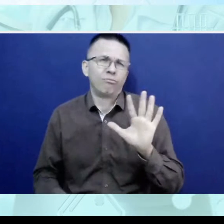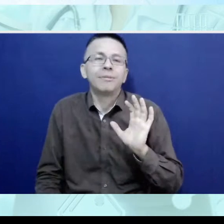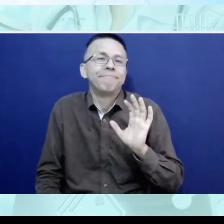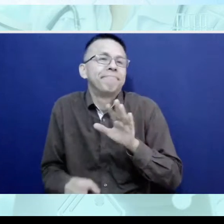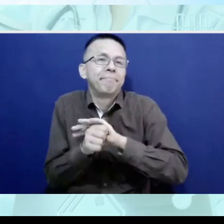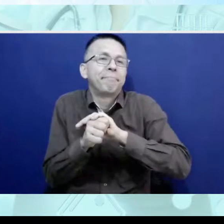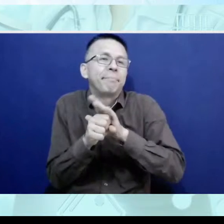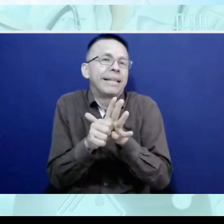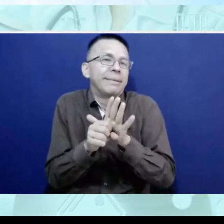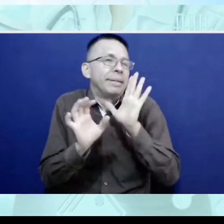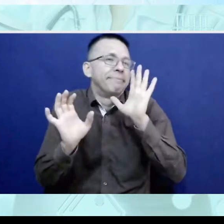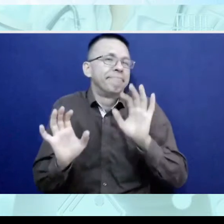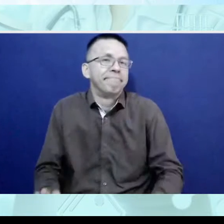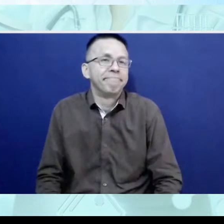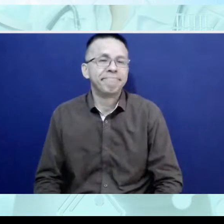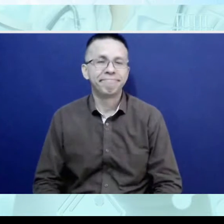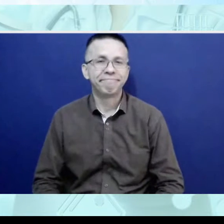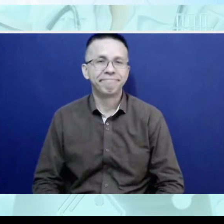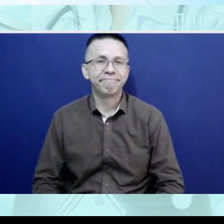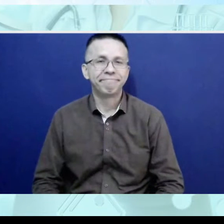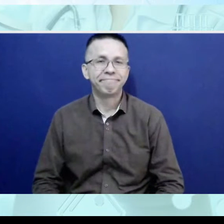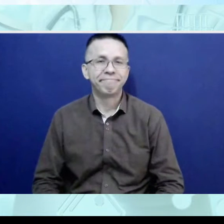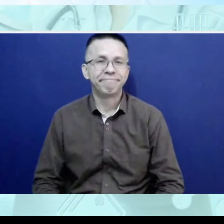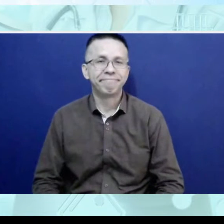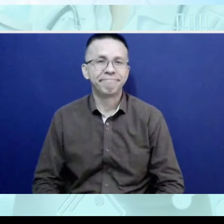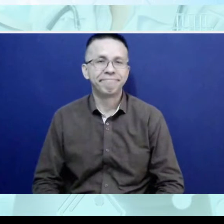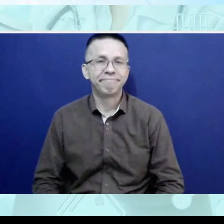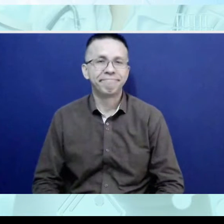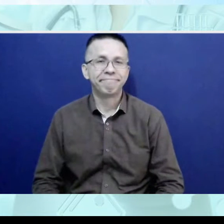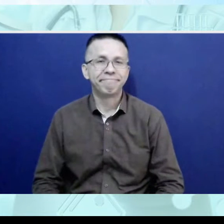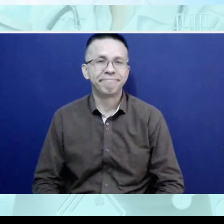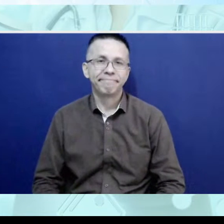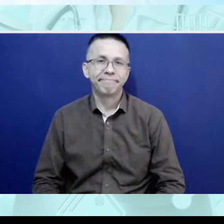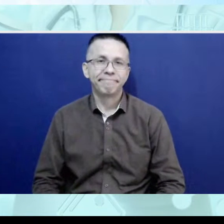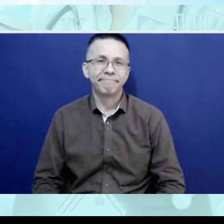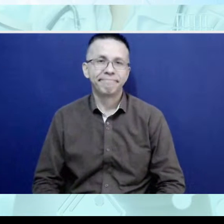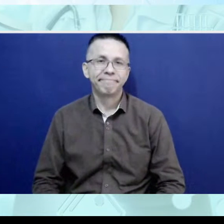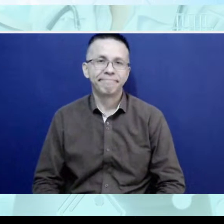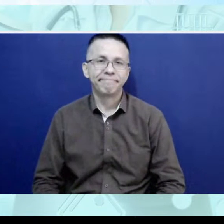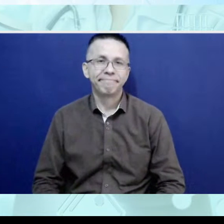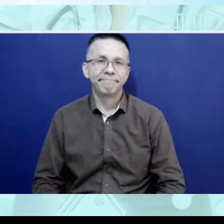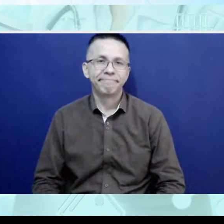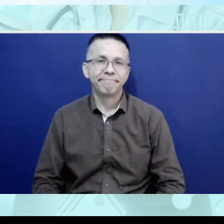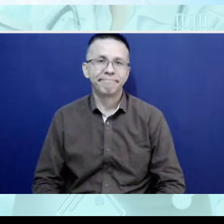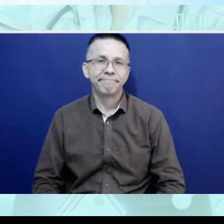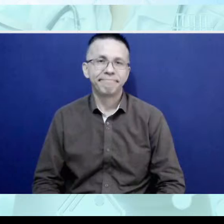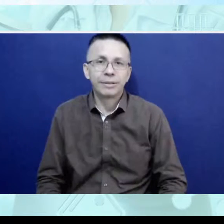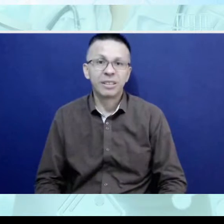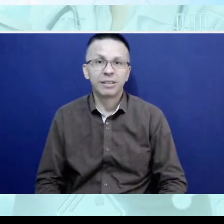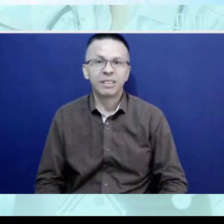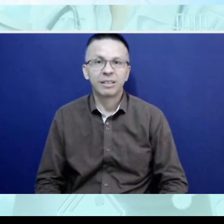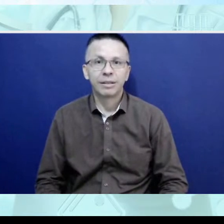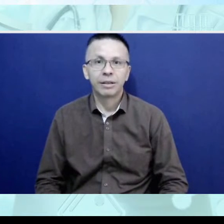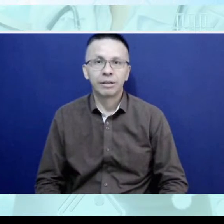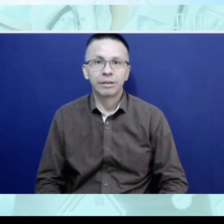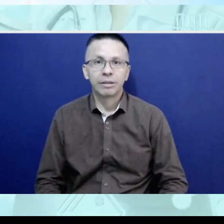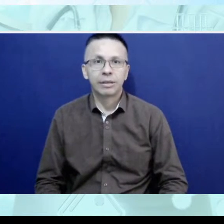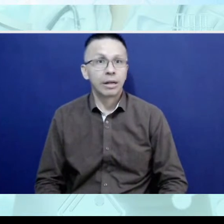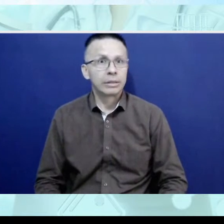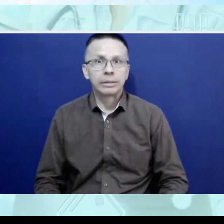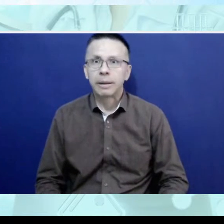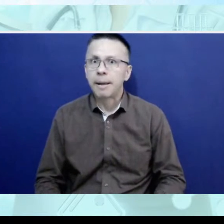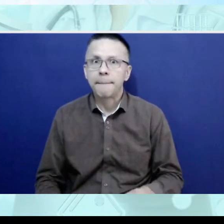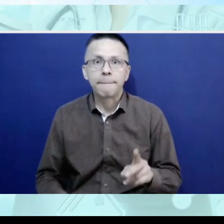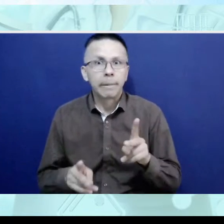pandemia, ¿sí?, por la misma situación. Hay una gran concentración de la energía en la atención